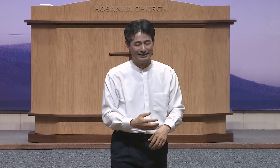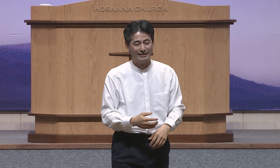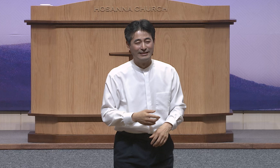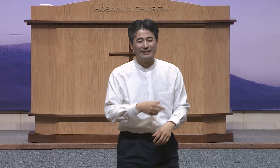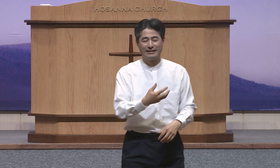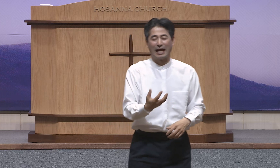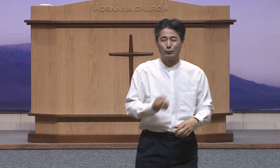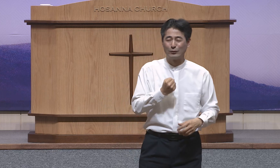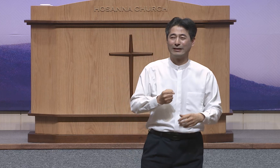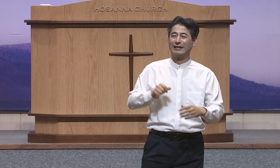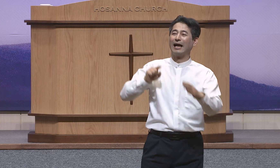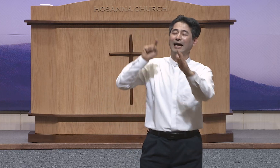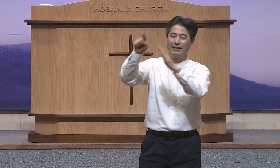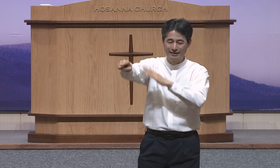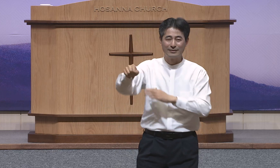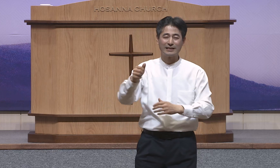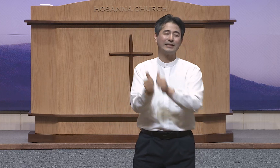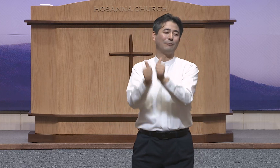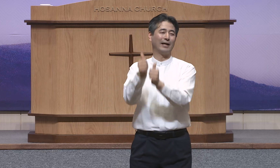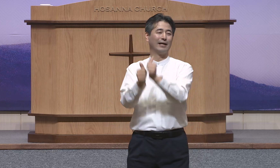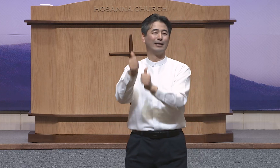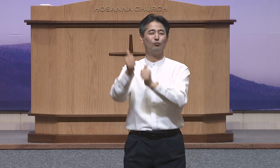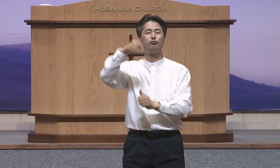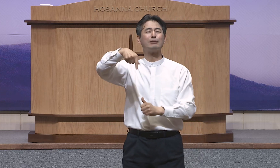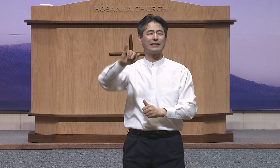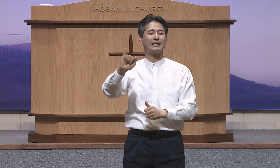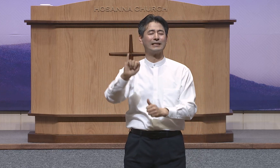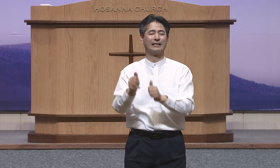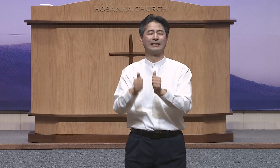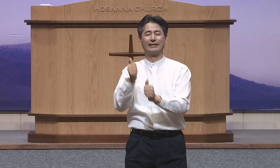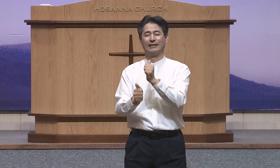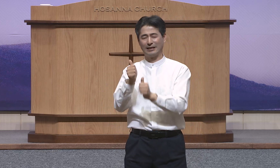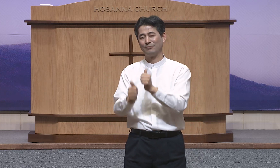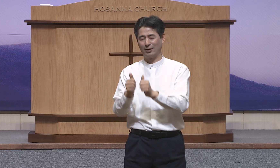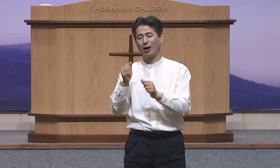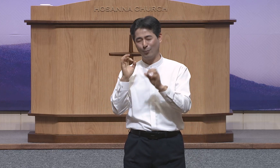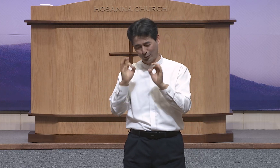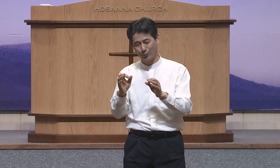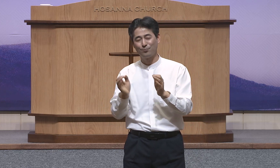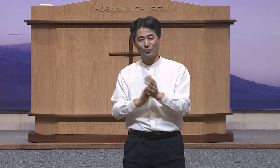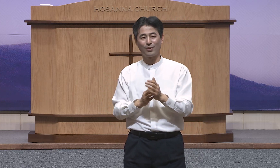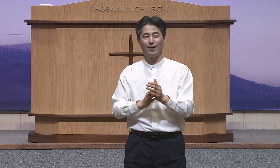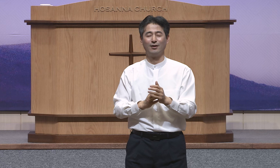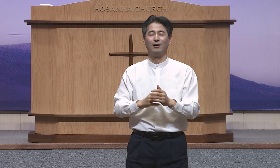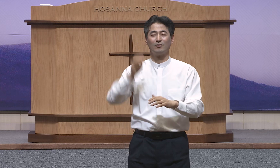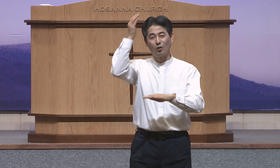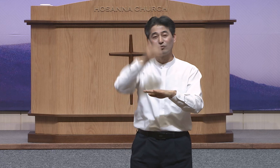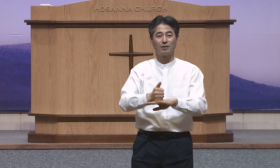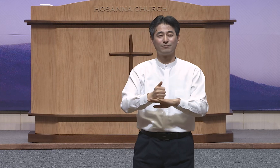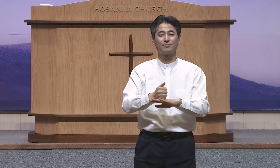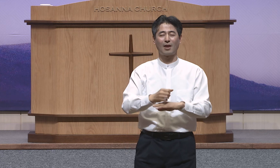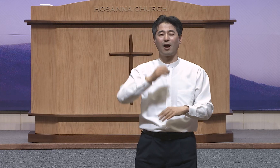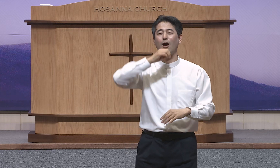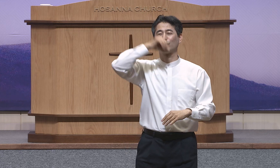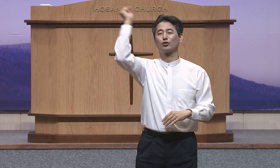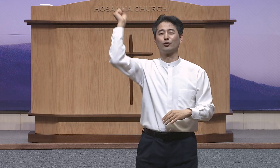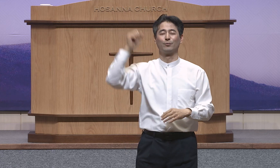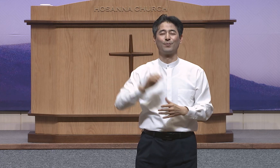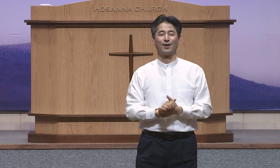그래 생각하고 한일장신대 이제 시험을 받고 결국에 합격을